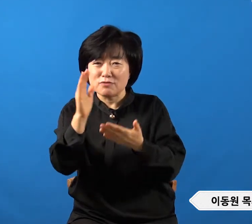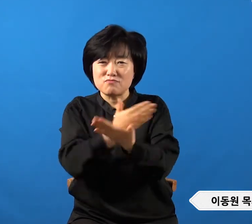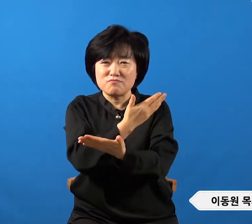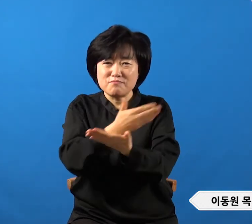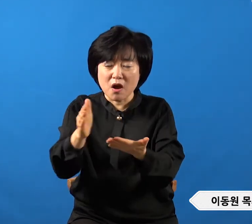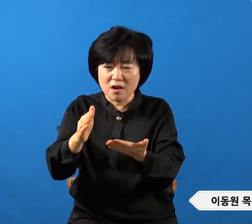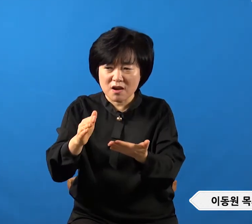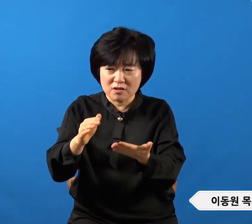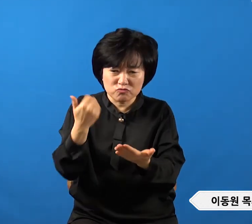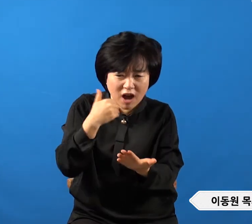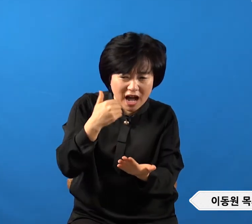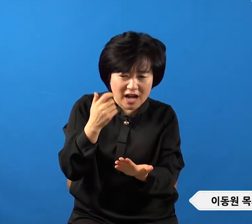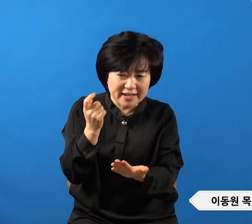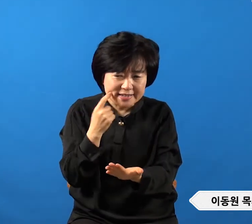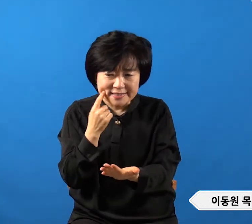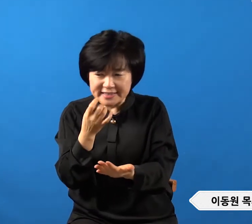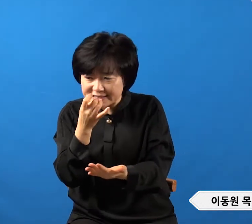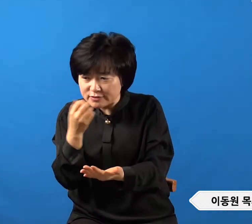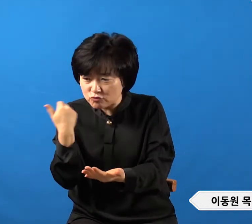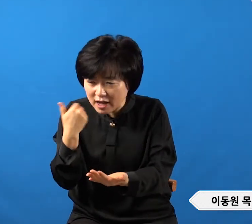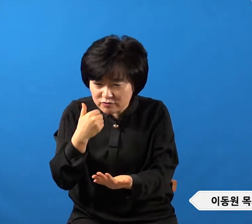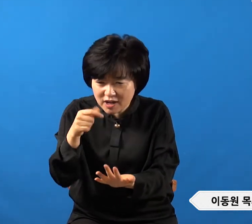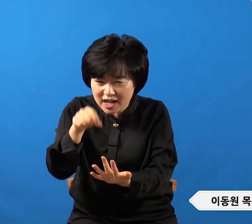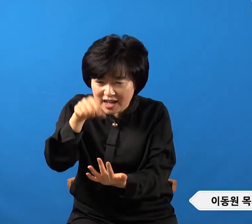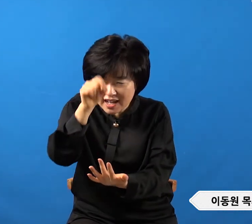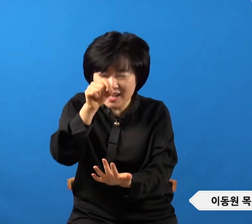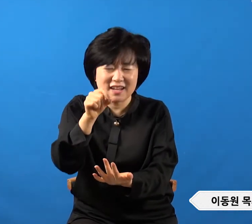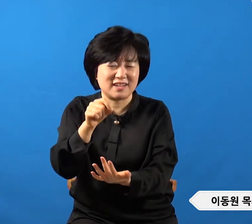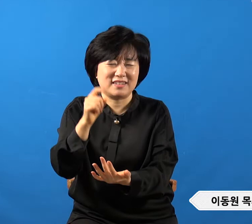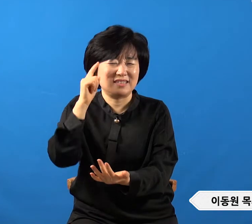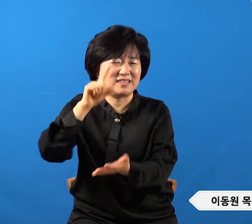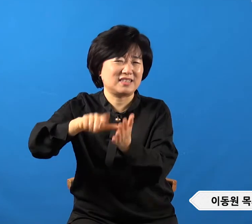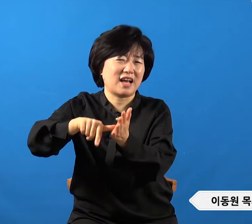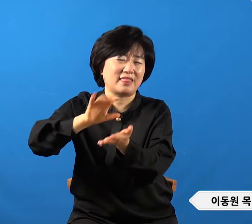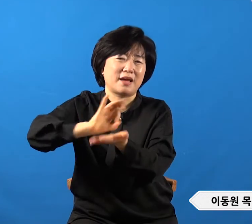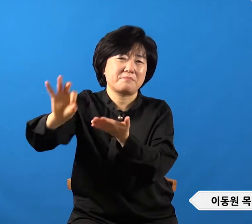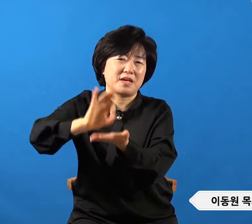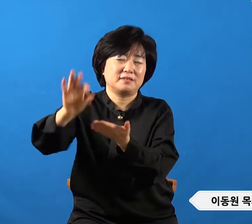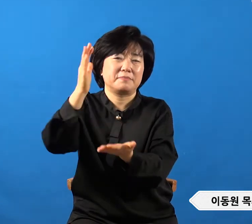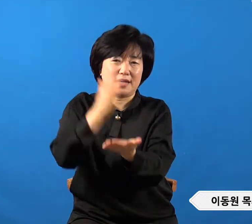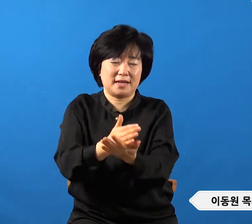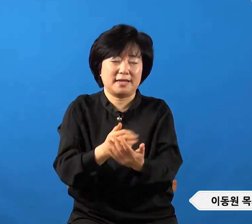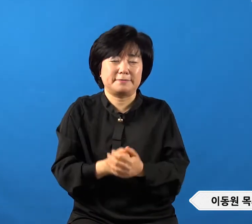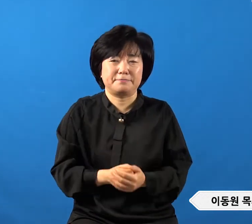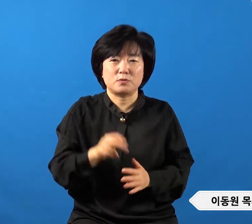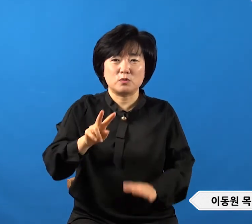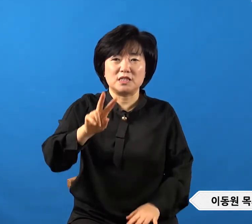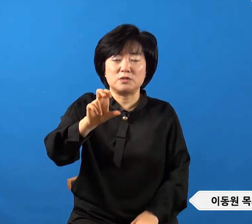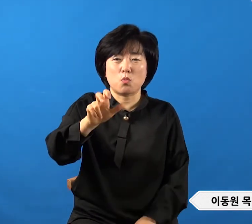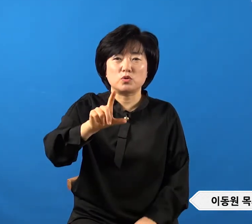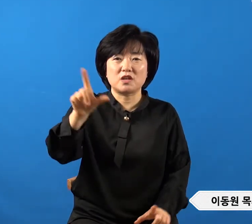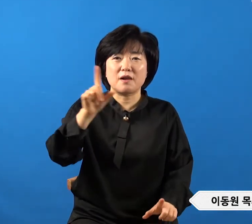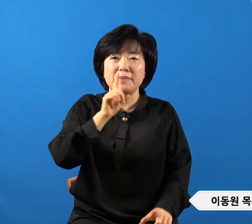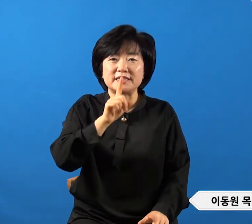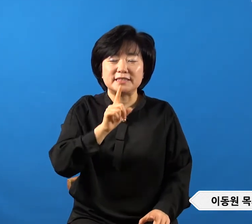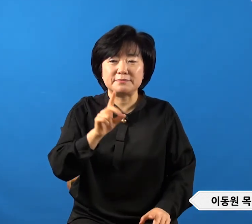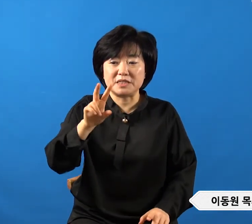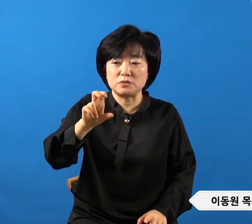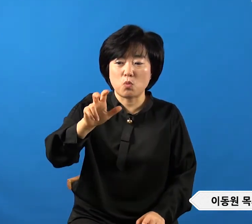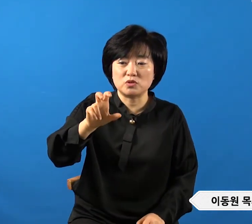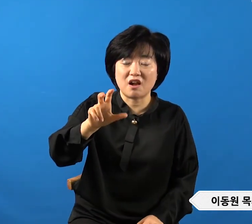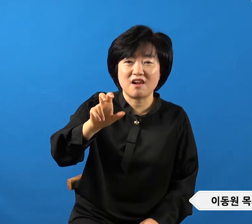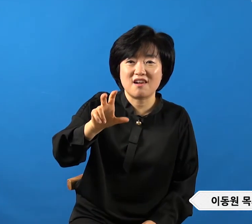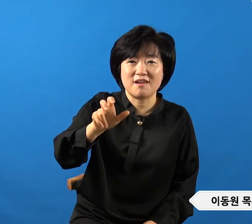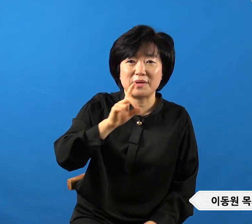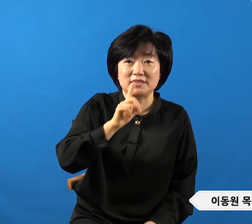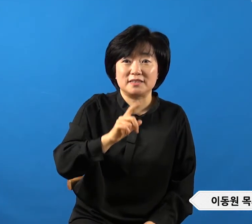분별의 시간 낭비를 말아야 한다는 것입니다. 자, 본문의 25절 말씀을 함께 같이 읽겠습니다.